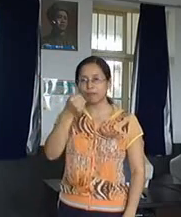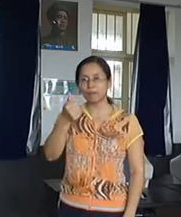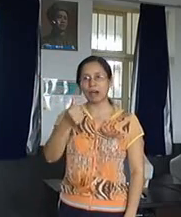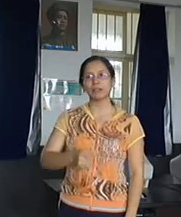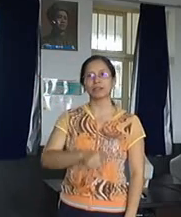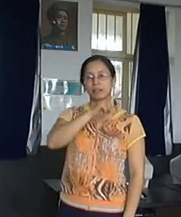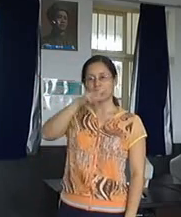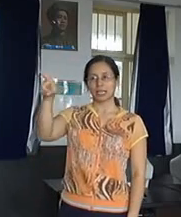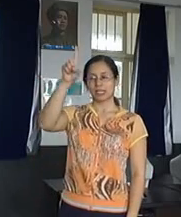才会有迷人芬芳。